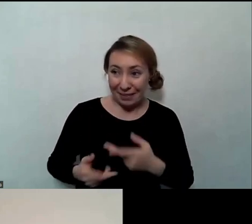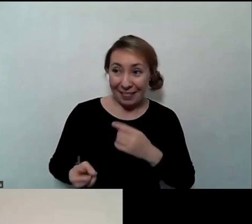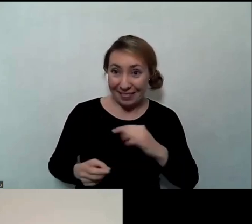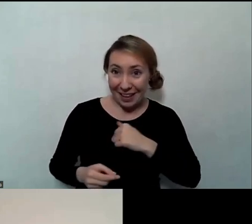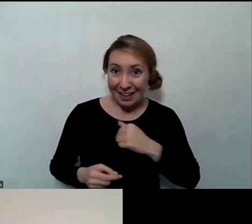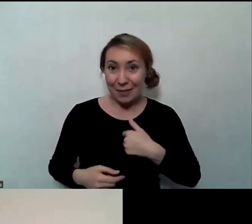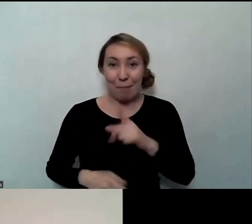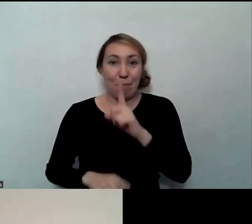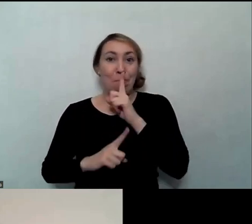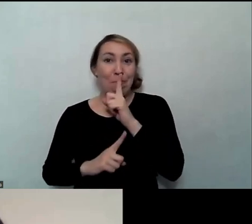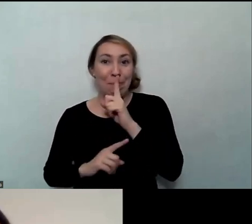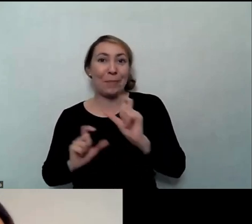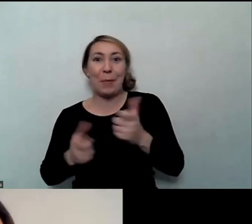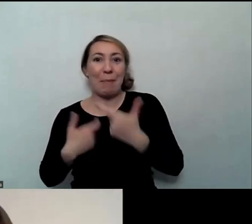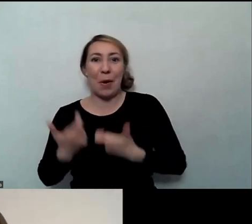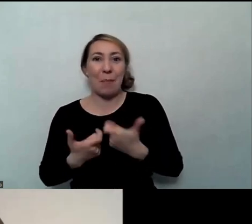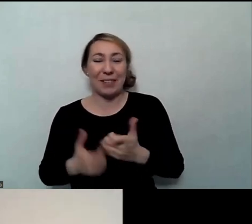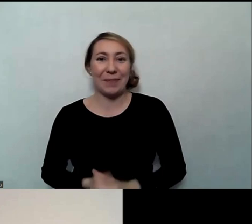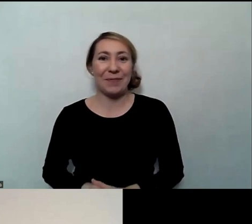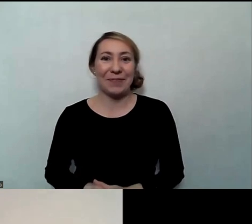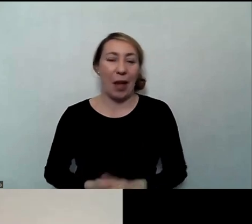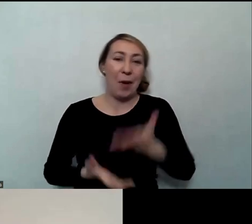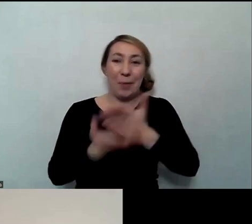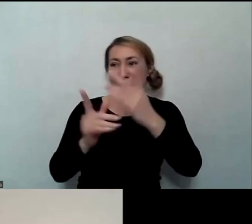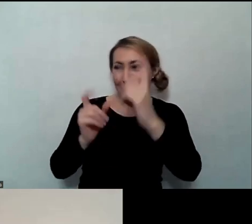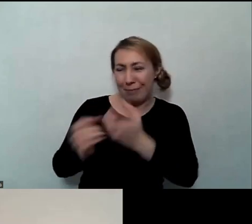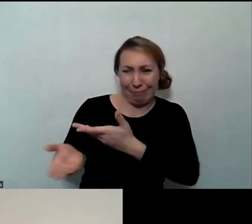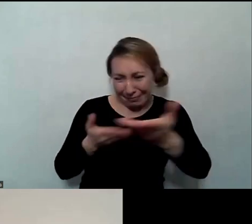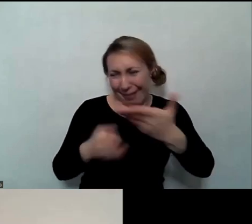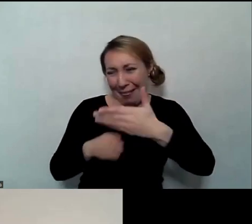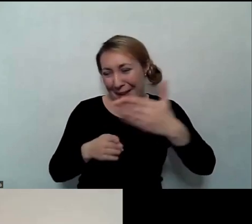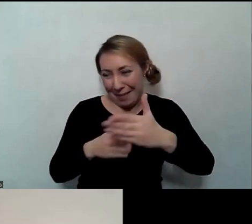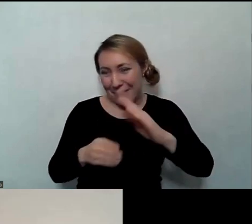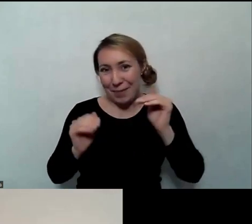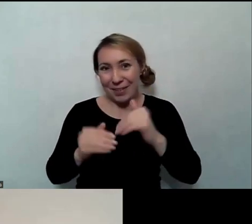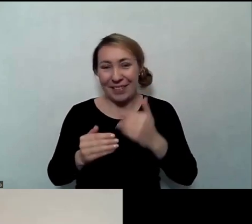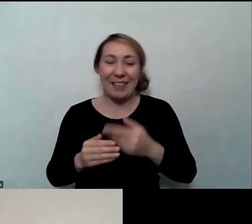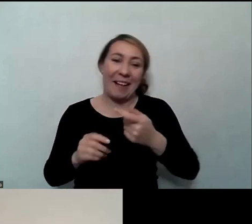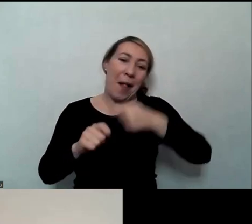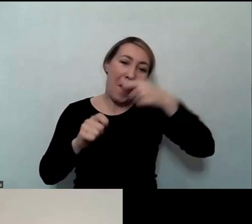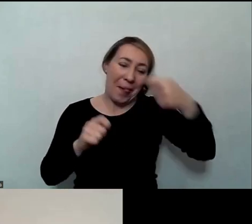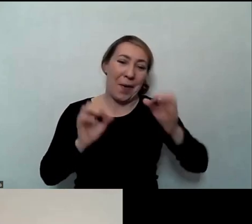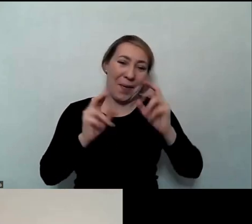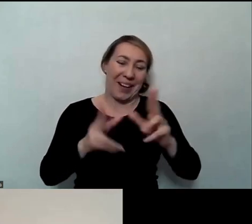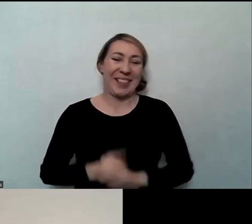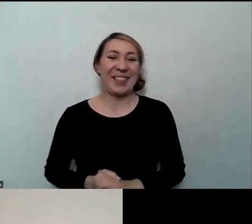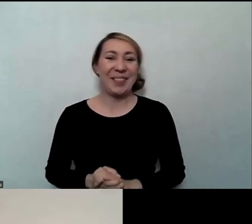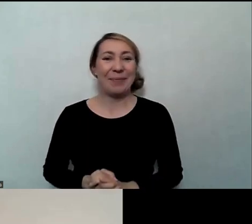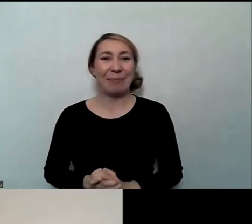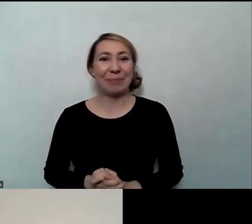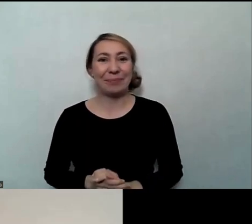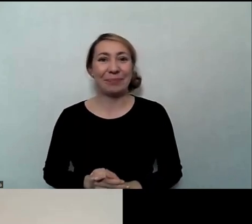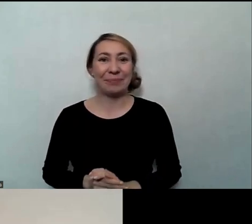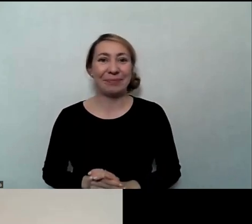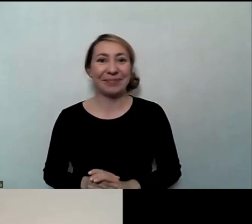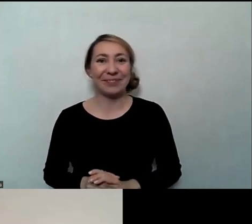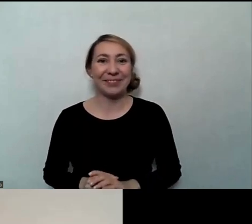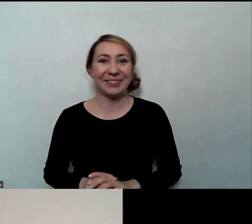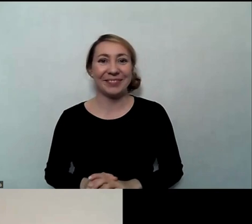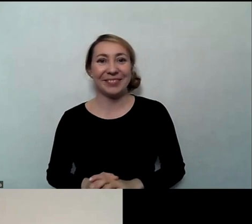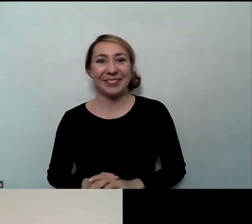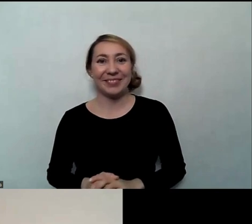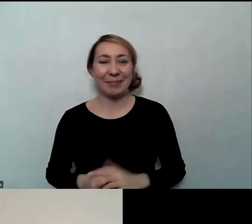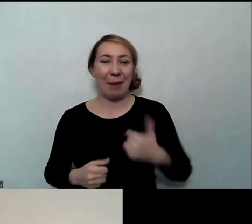mam zamilknąć? No już pani zaczęła, więc bardzo proszę kontynuować. Kontynuuję, dobrze. Bo tak się zastanawiam, czy